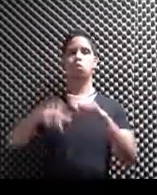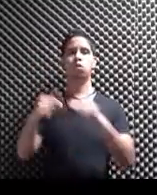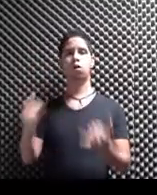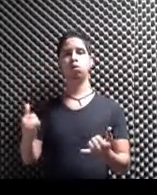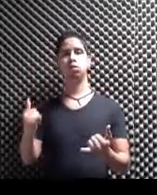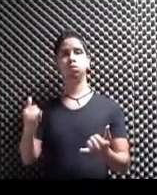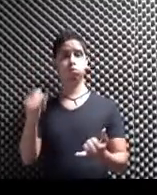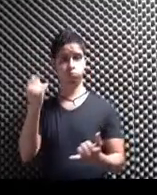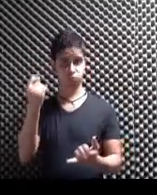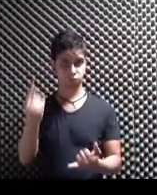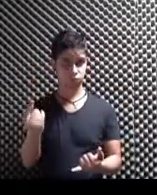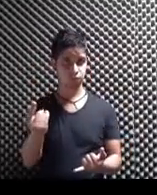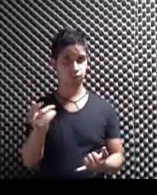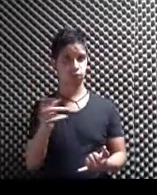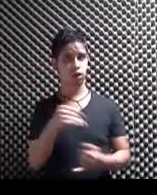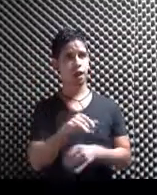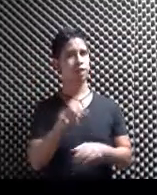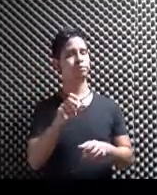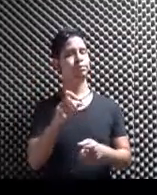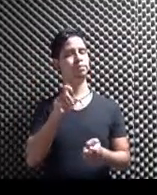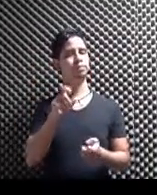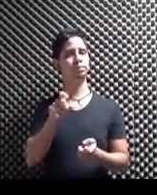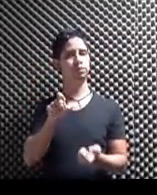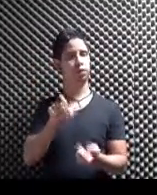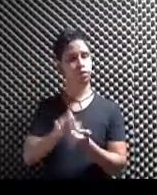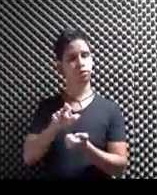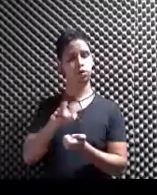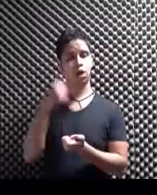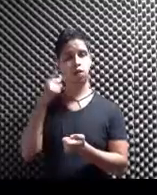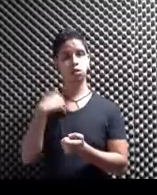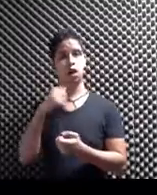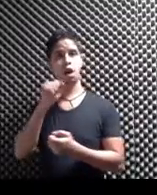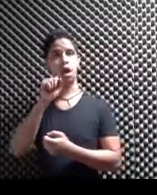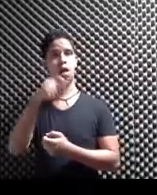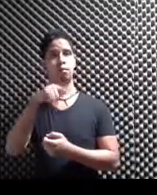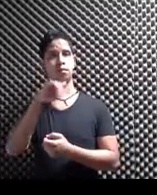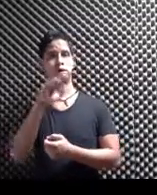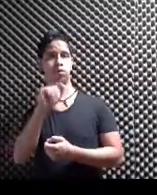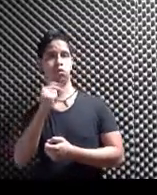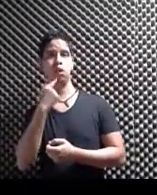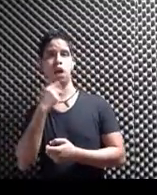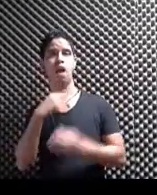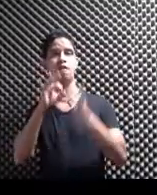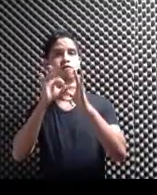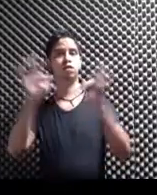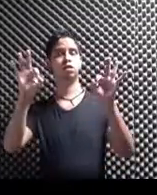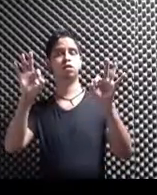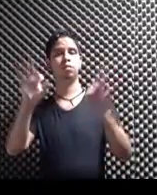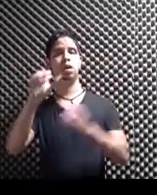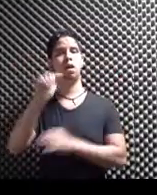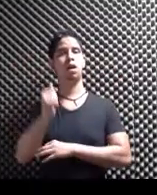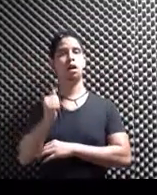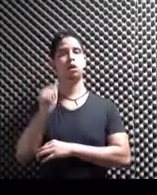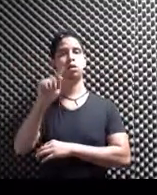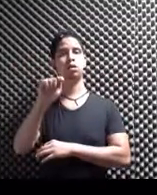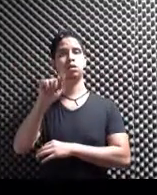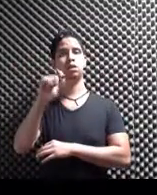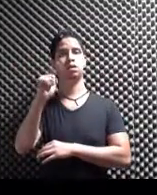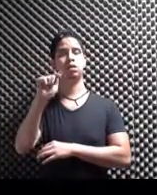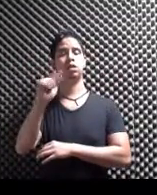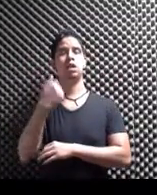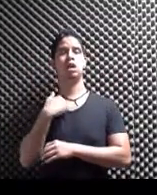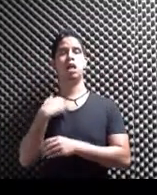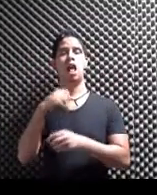es Exacto Exactamente Por cierto, hay una aplicación que es totalmente gratis se llama AT&T Drive Mode